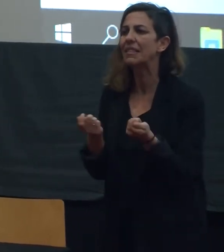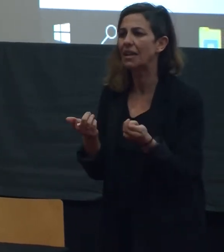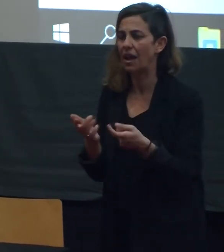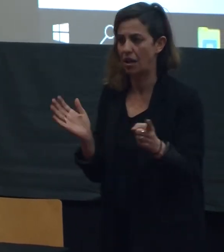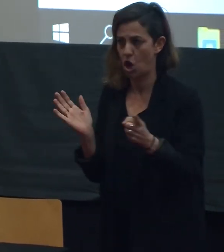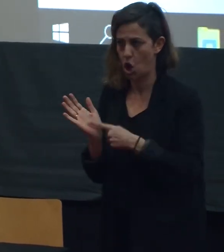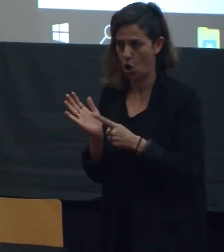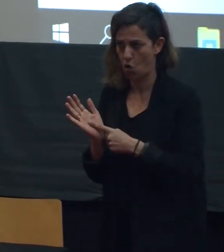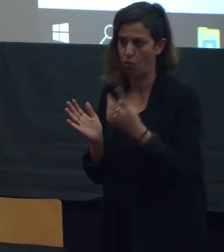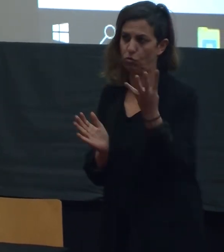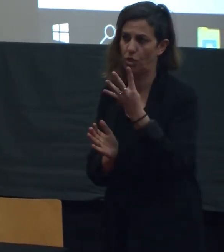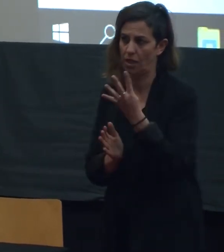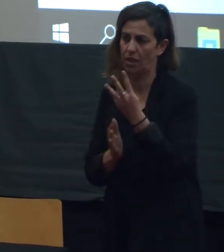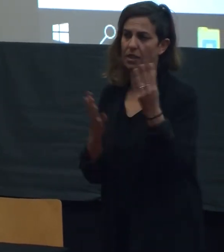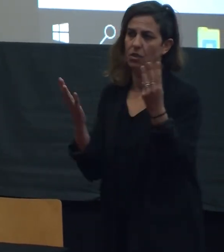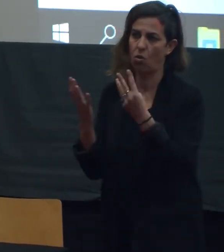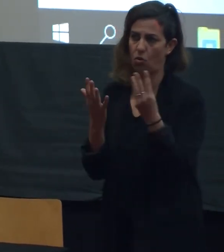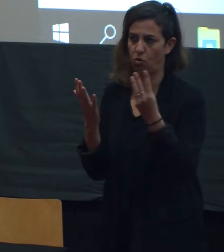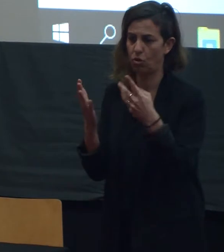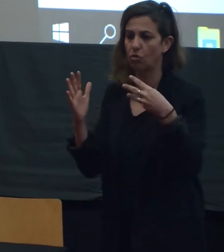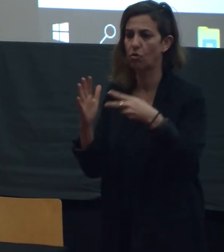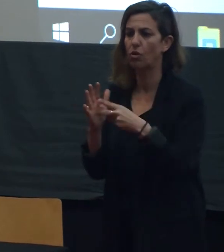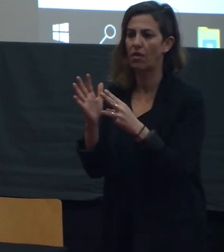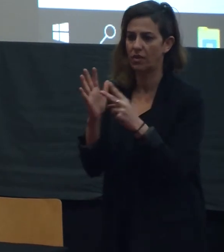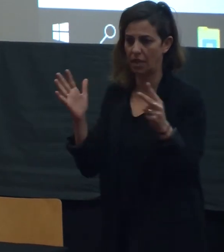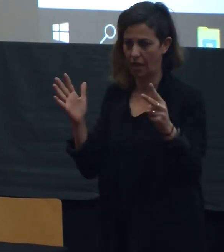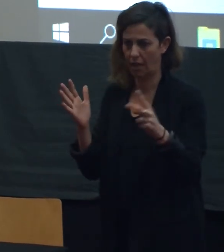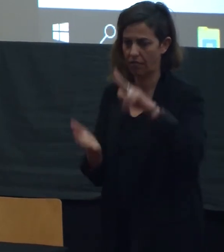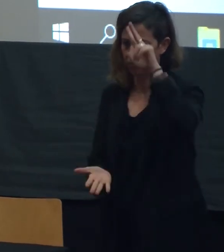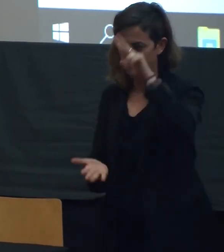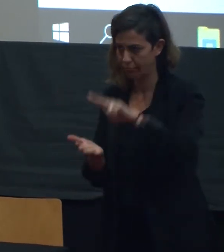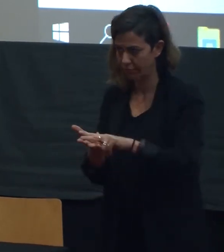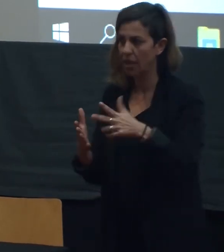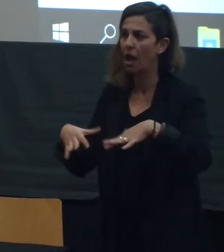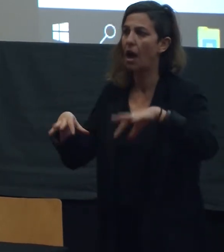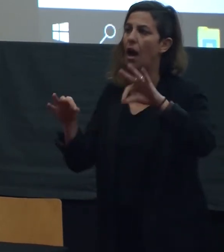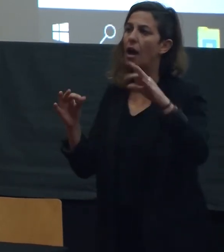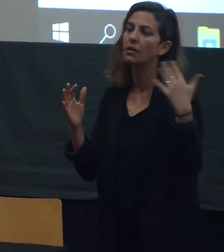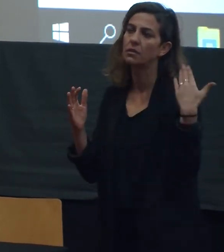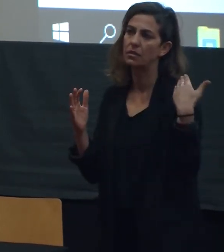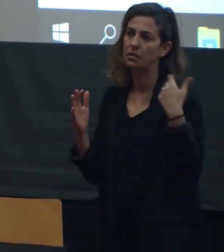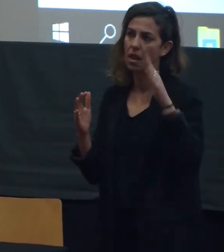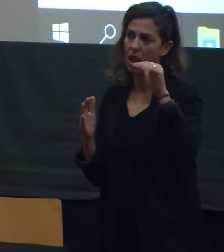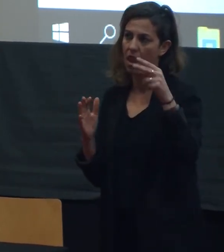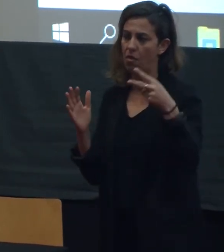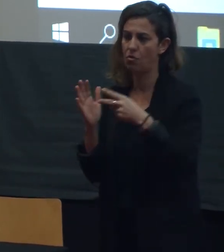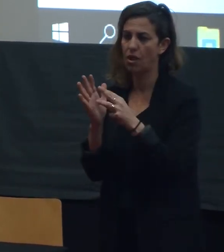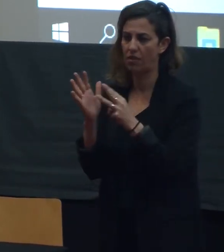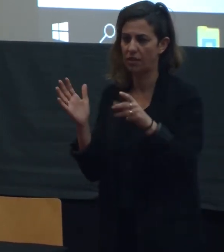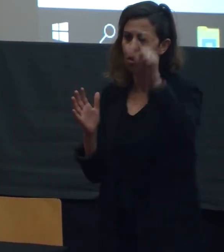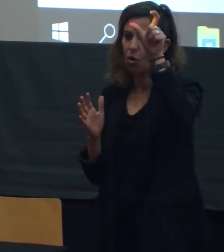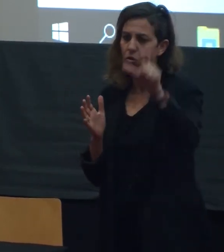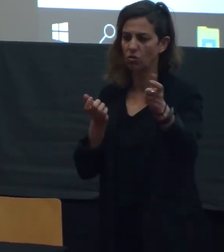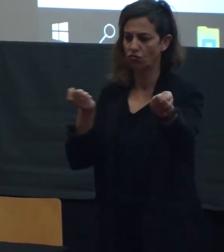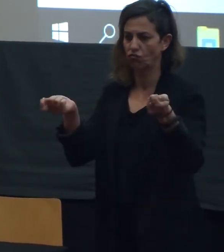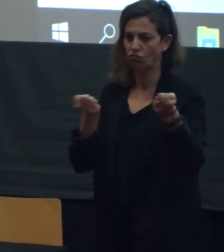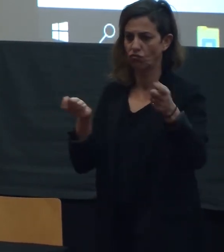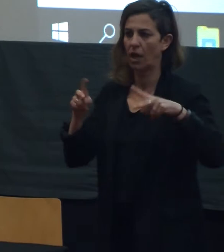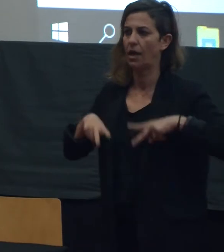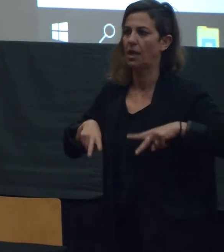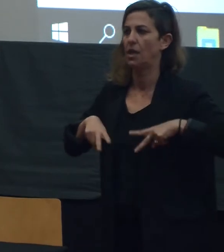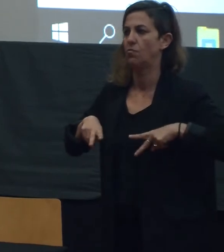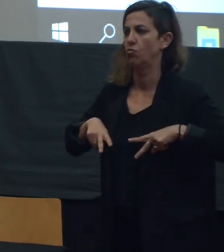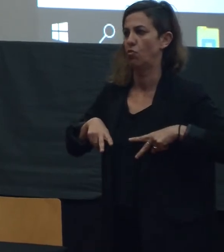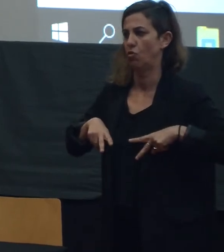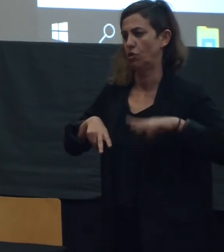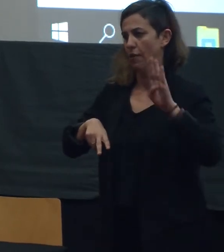νόμο 4488 του 2017 και λειτουργεί από τον Ιούλιο του 2018 υπό τον Υπουργό Επικρατείας κ. Βερναρδάκη, ως ένας από